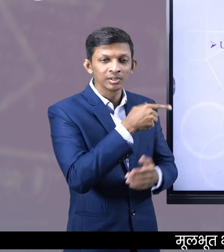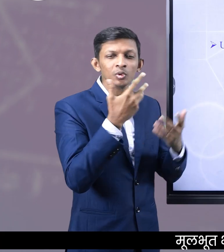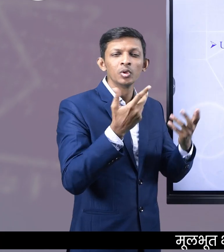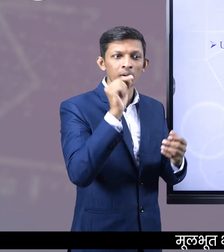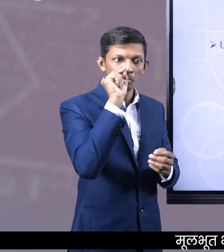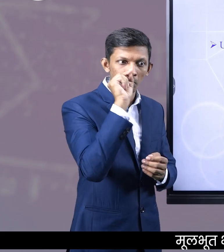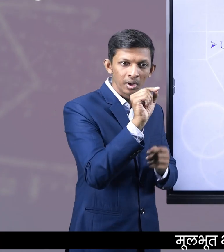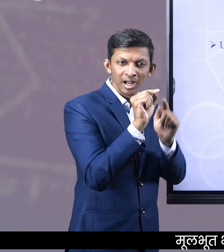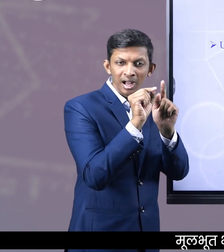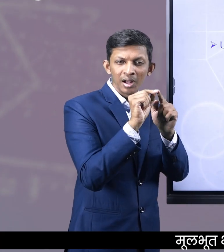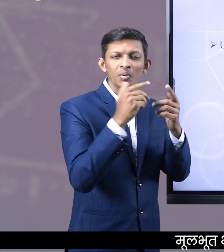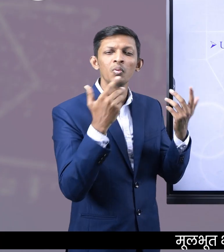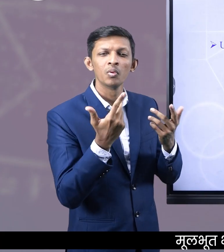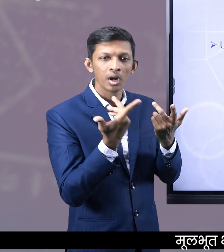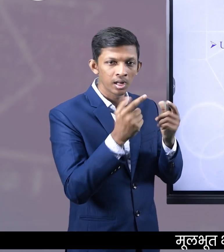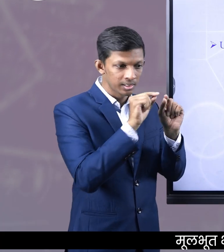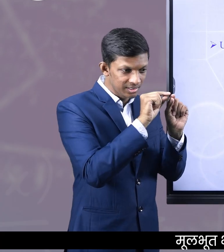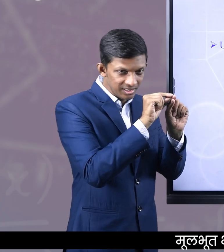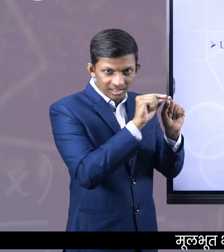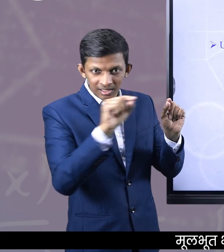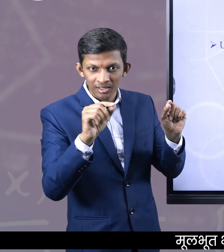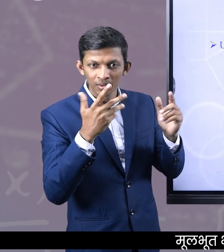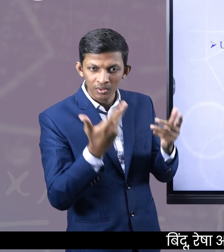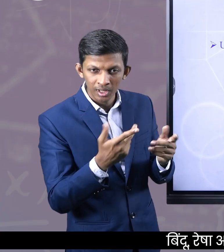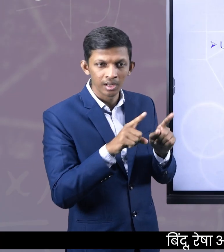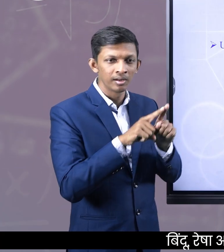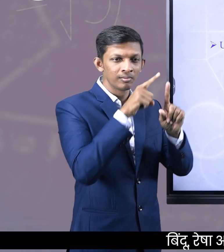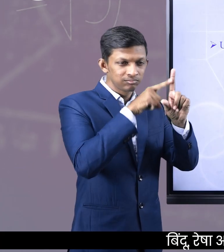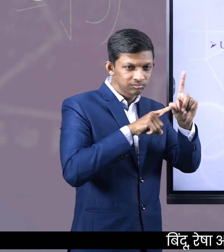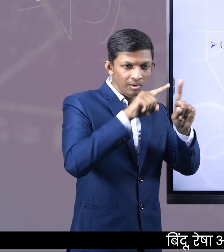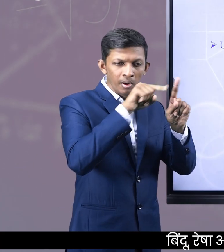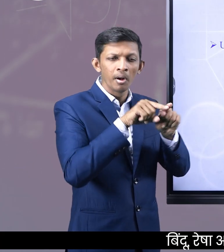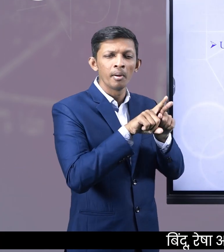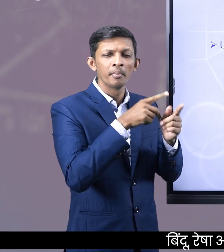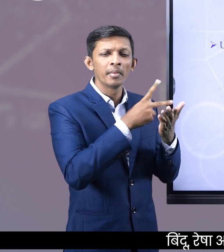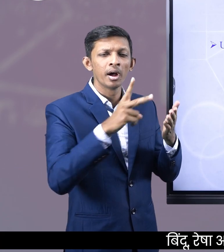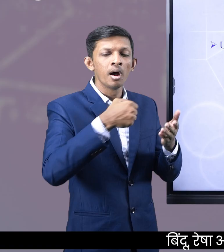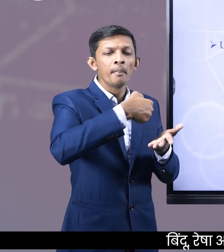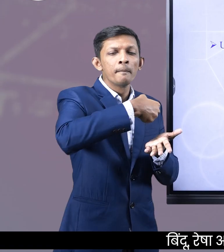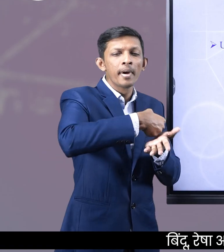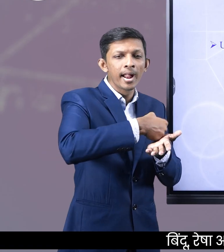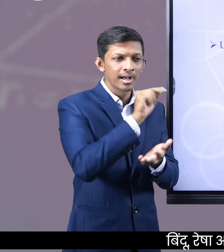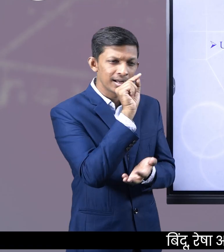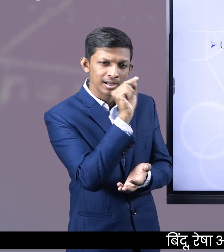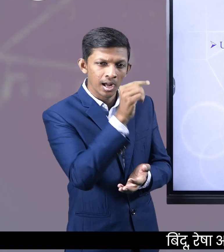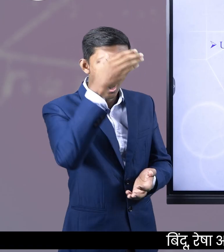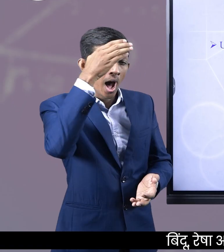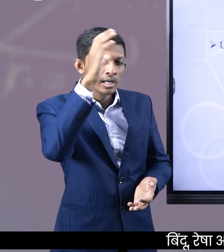मूलभूत भूमिती संकल्पनामध्ये कोणते बिंदू, रेषा आणि कोन आहेत हे समजून घ्या.